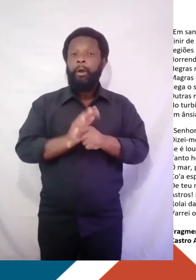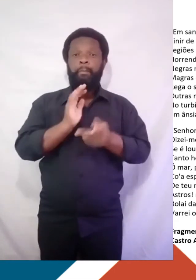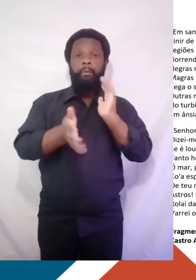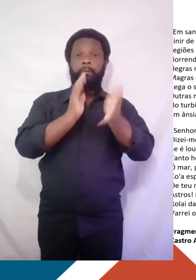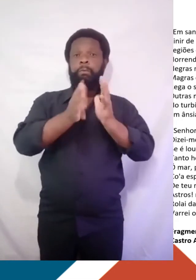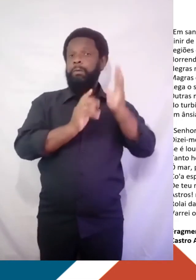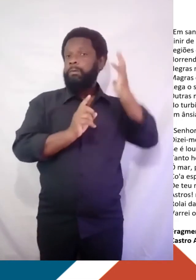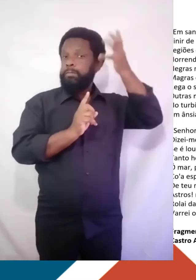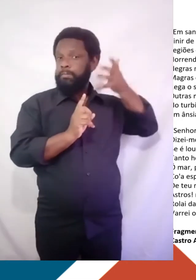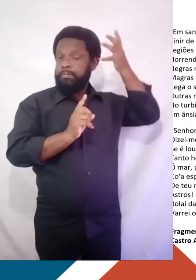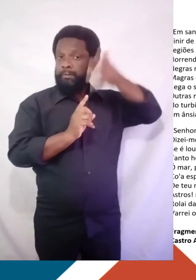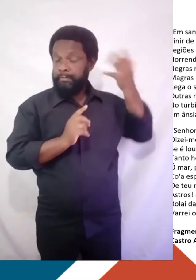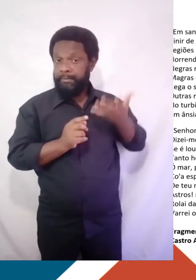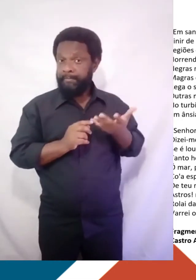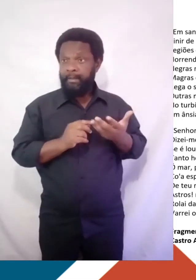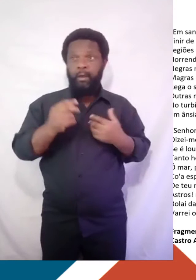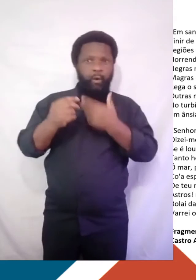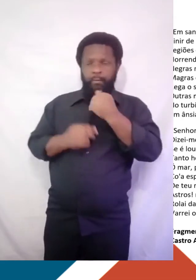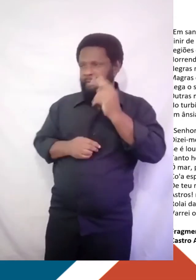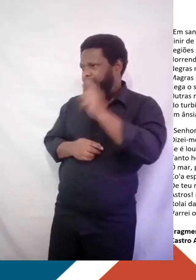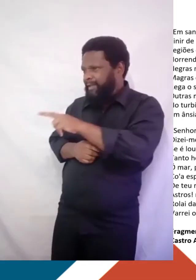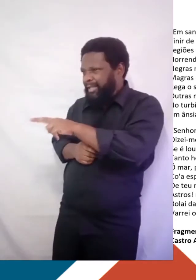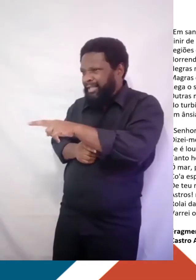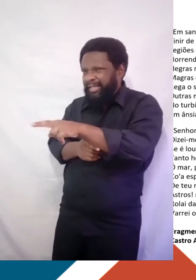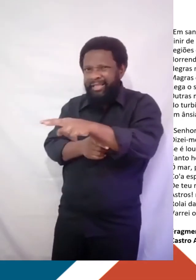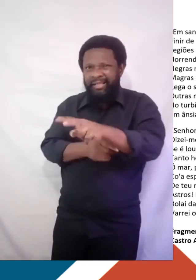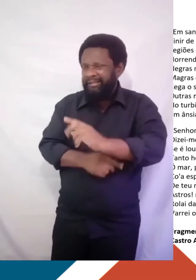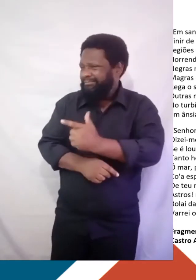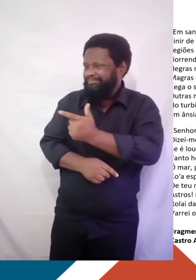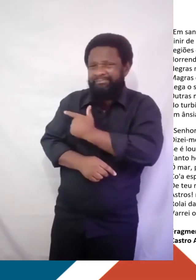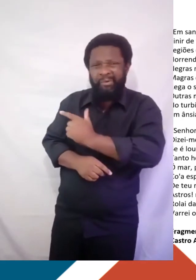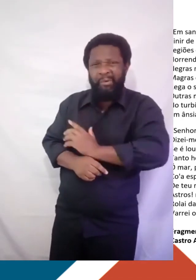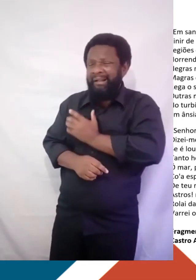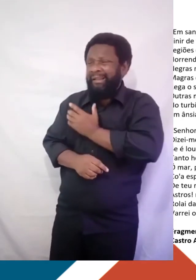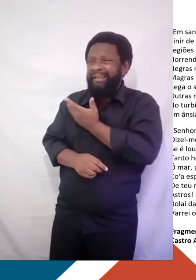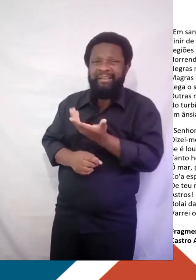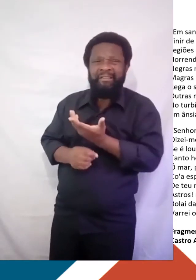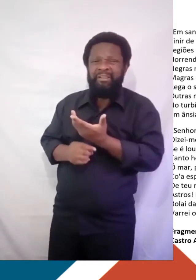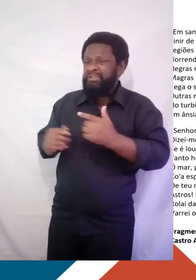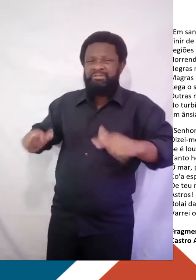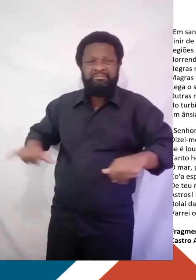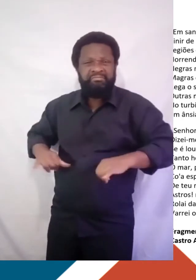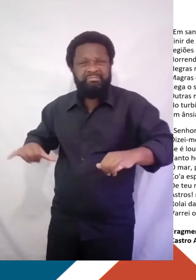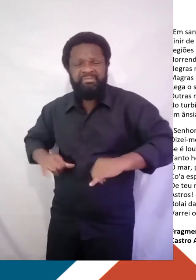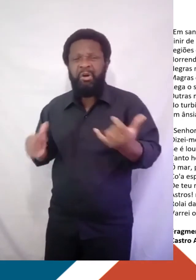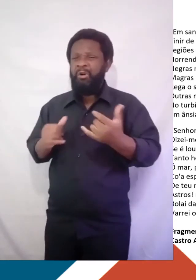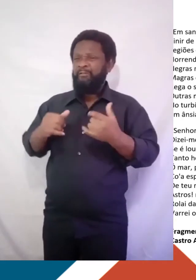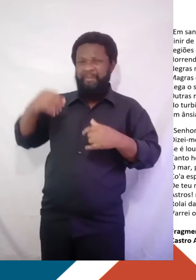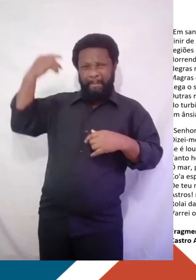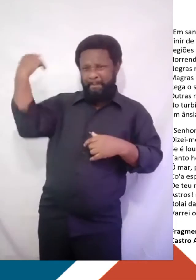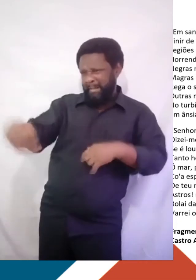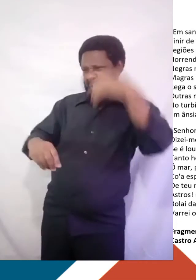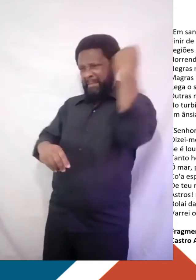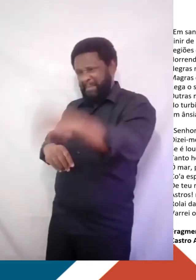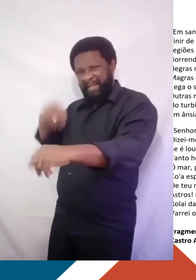lírico canta a horrorosa cena que vê de homens, mulheres e até crianças negras como a noite, que dançavam como ordenava o chicote